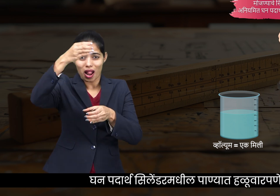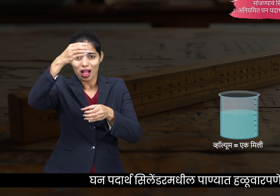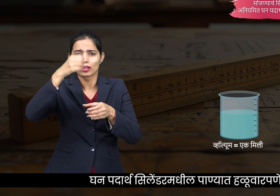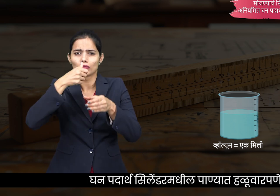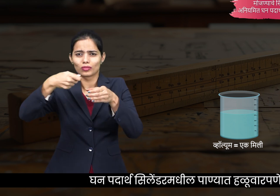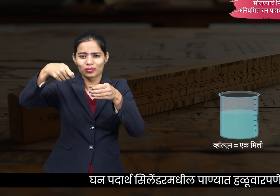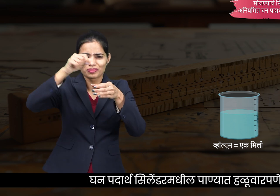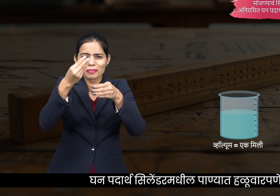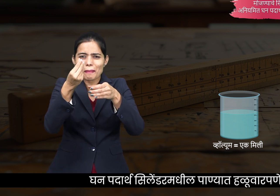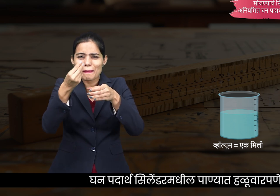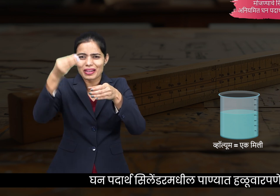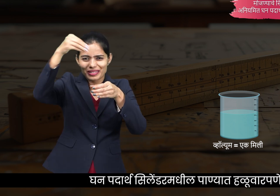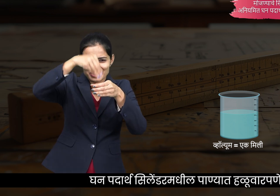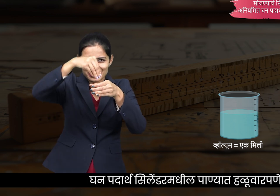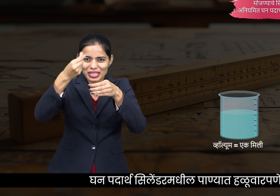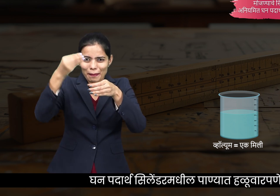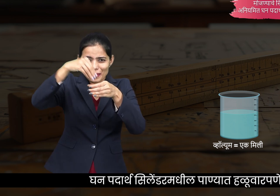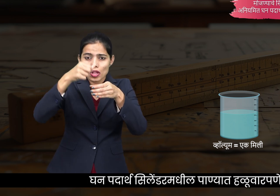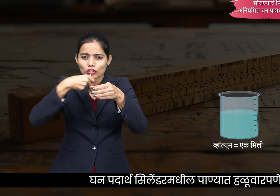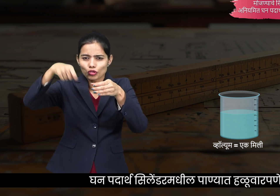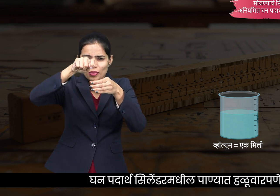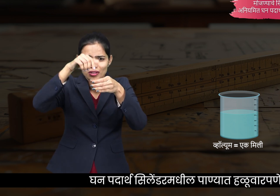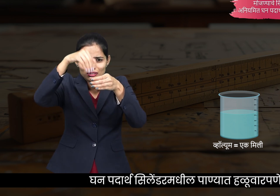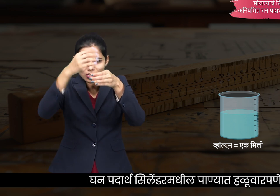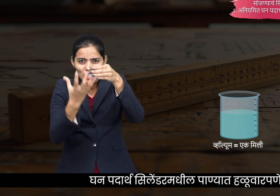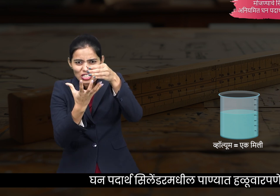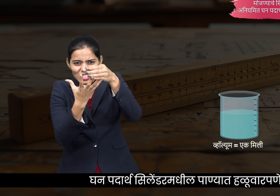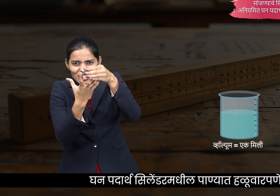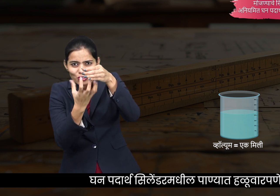घन पदार्थ सिलेंडरमधील पाण्यात हळूवारपणे टाका